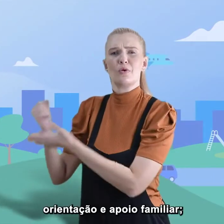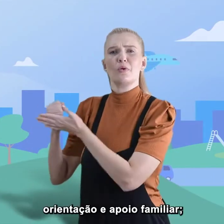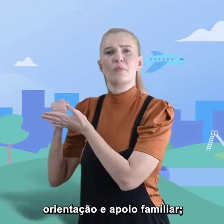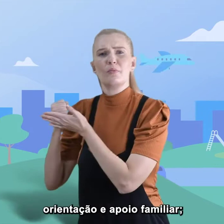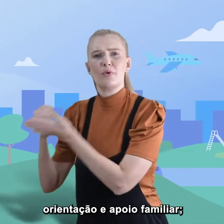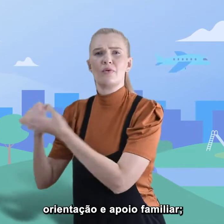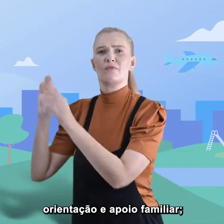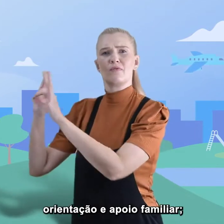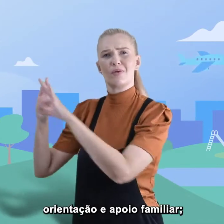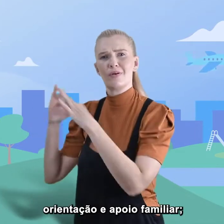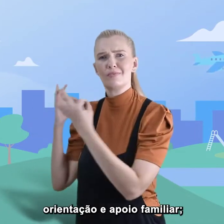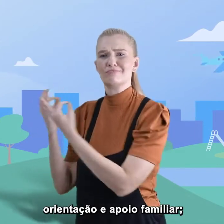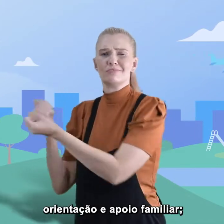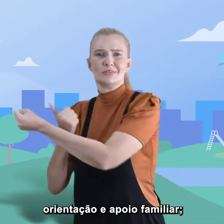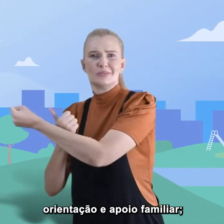Orientação e apoio familiar.